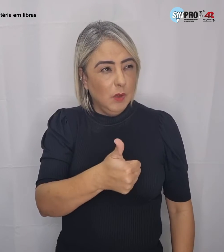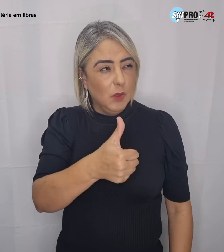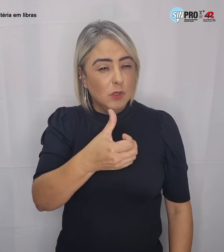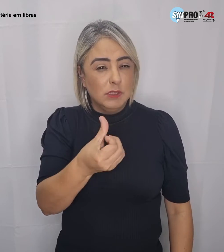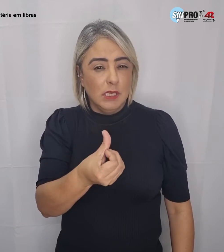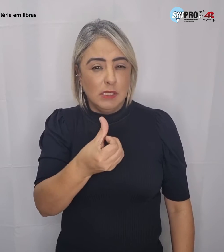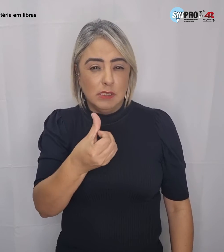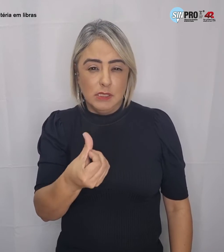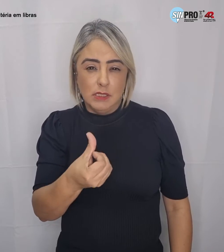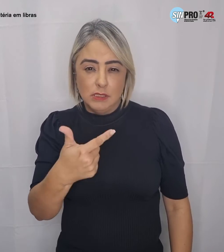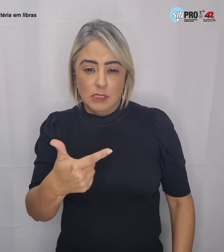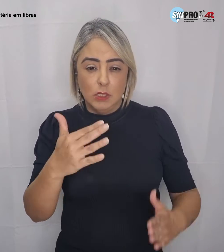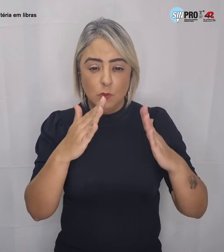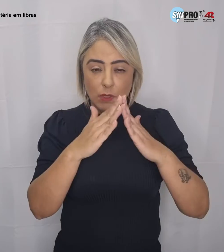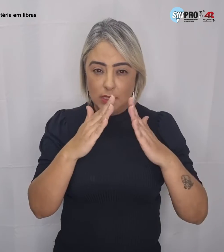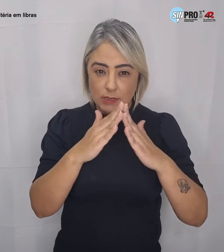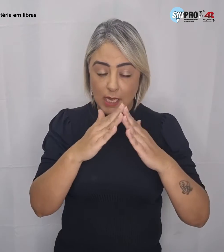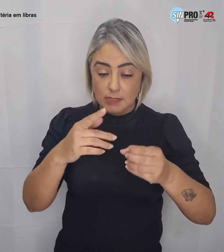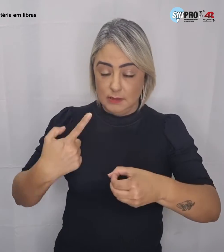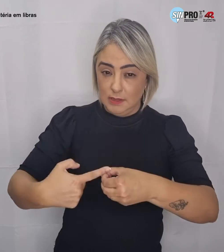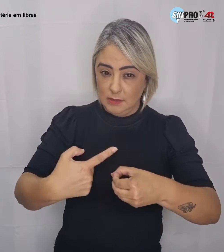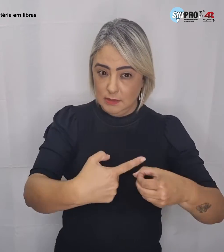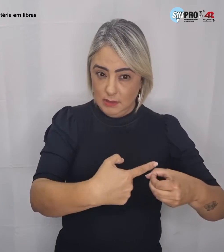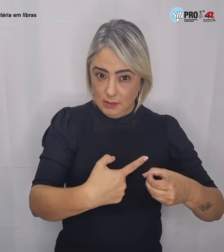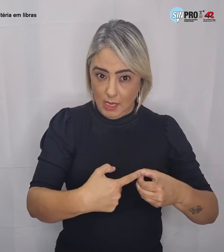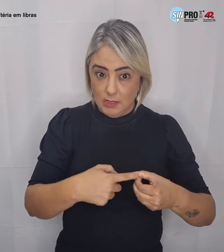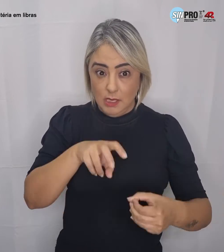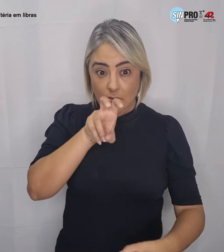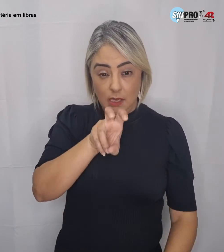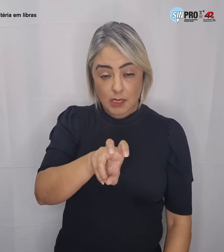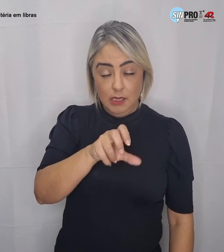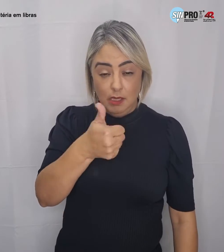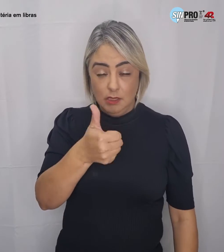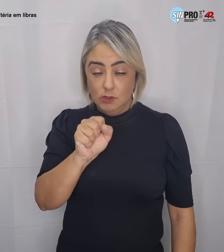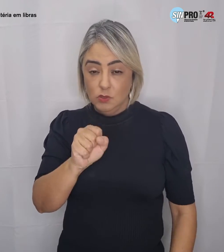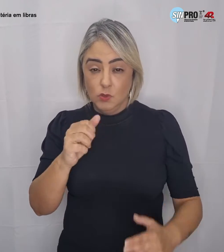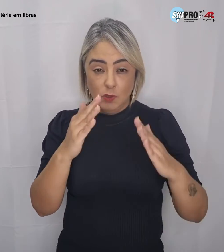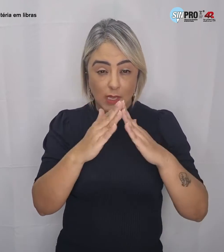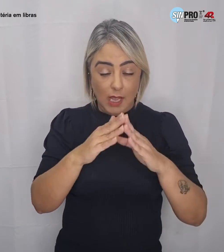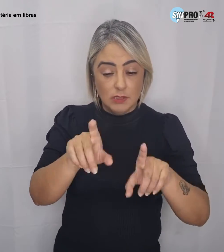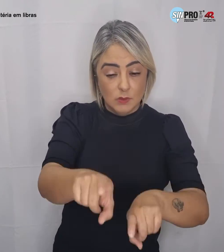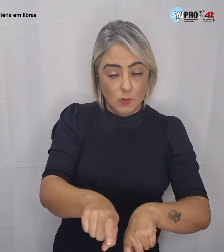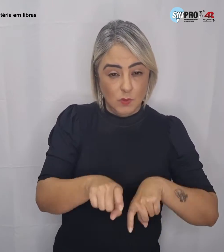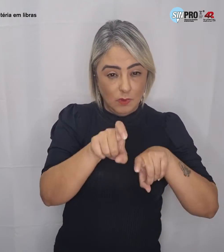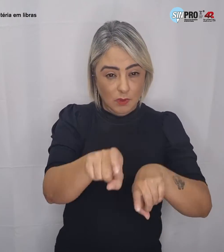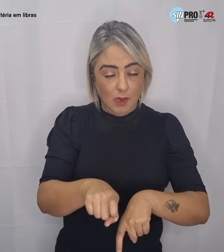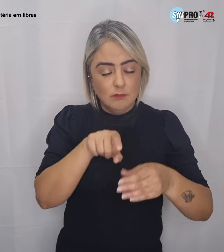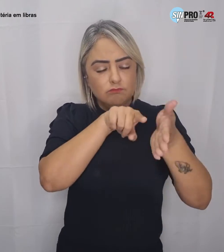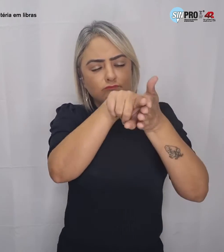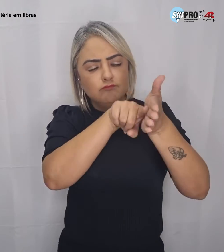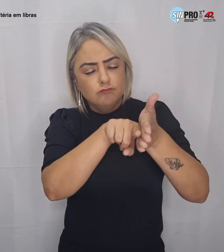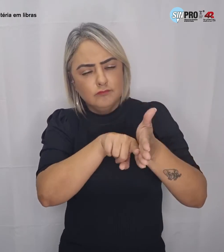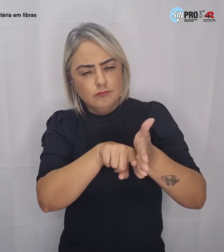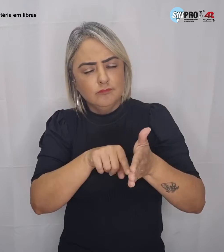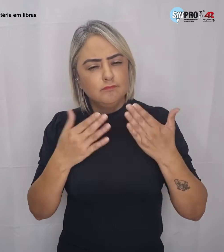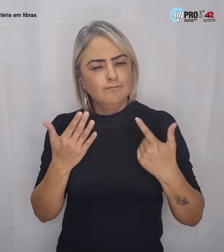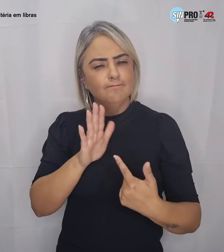.662 domicílios urbanos e 518 rurais, a pesquisa